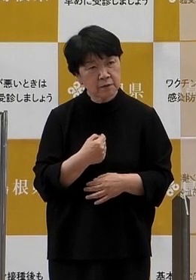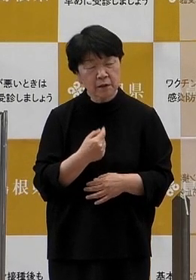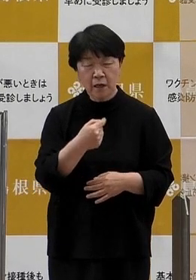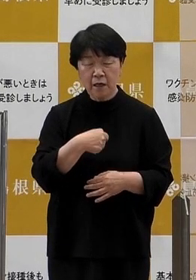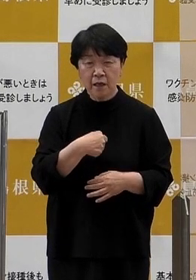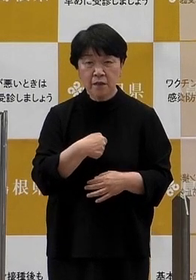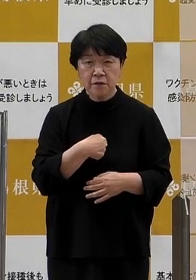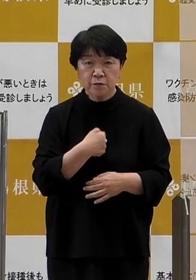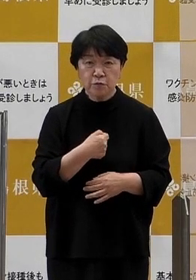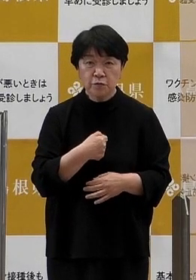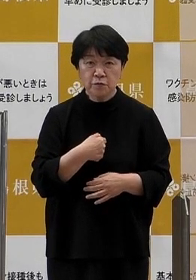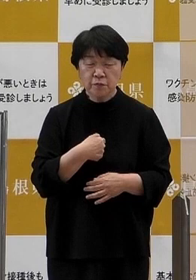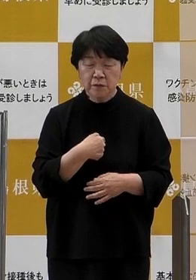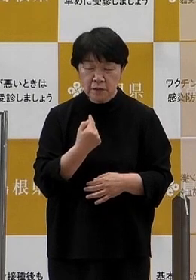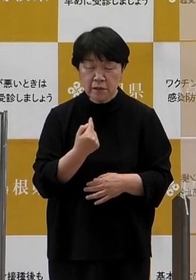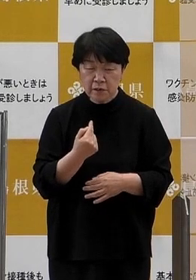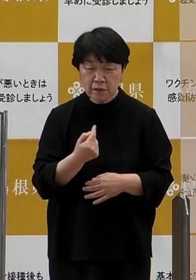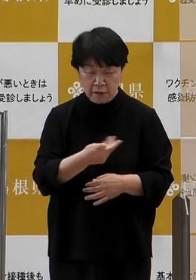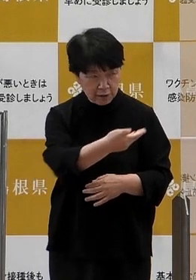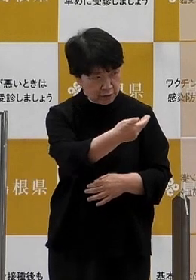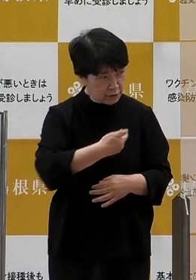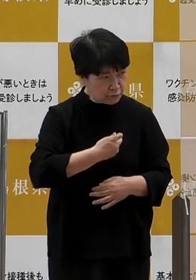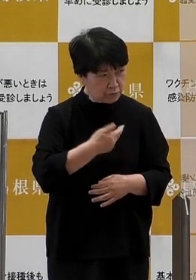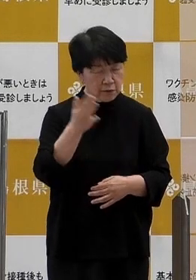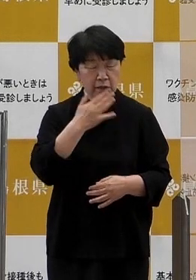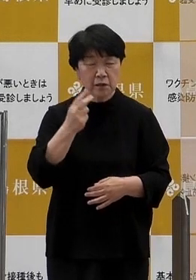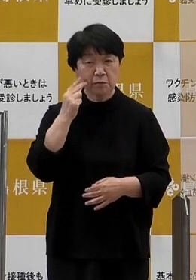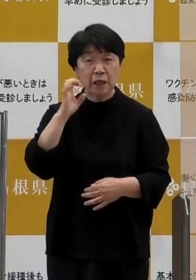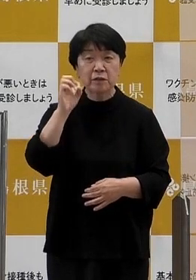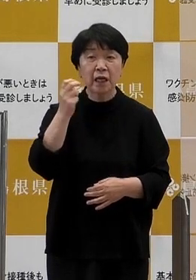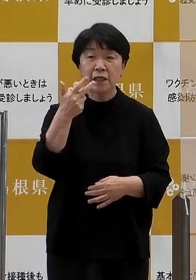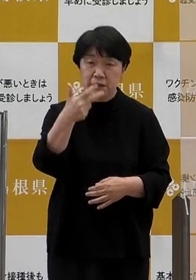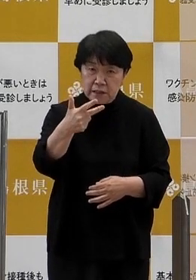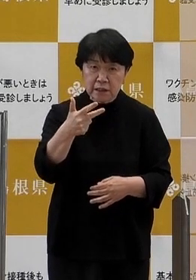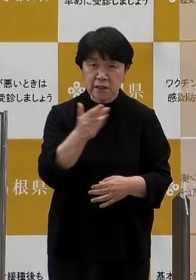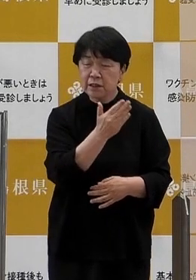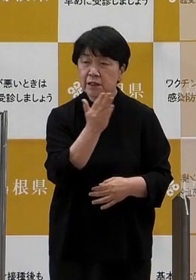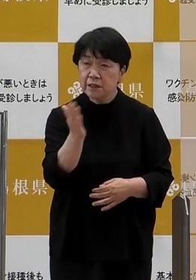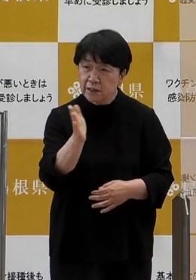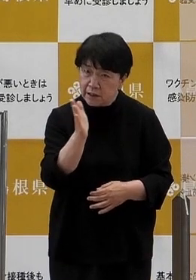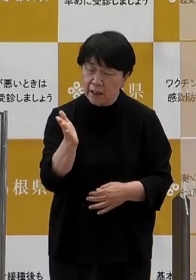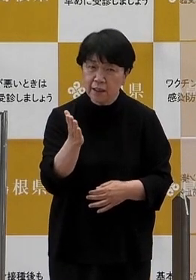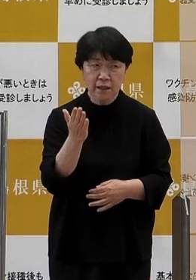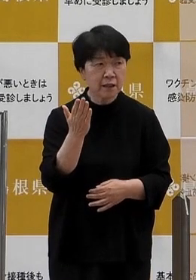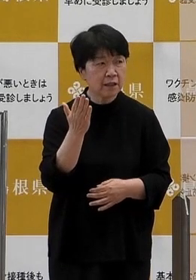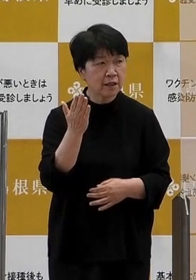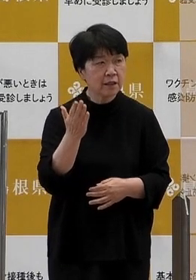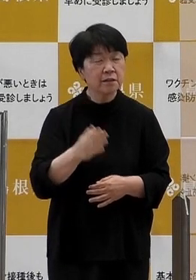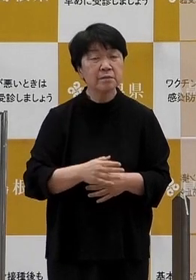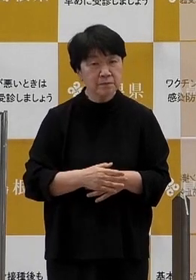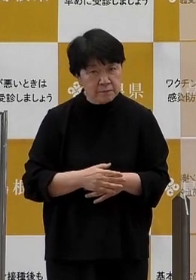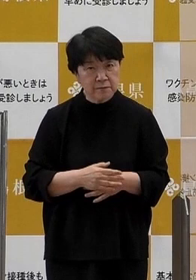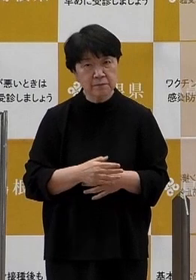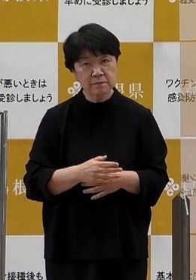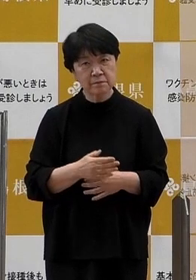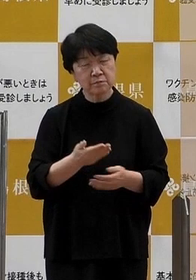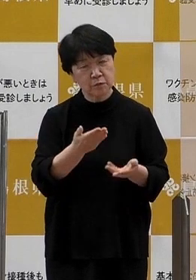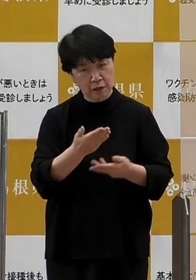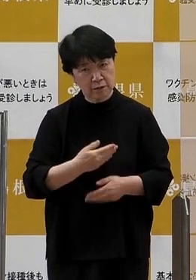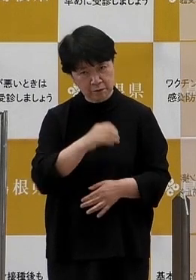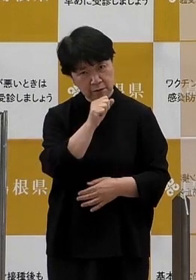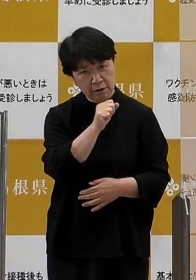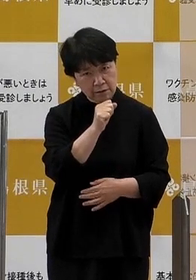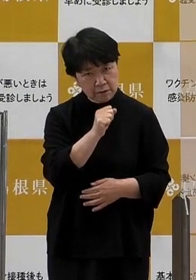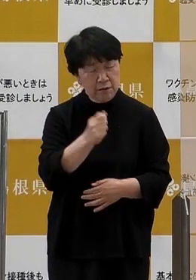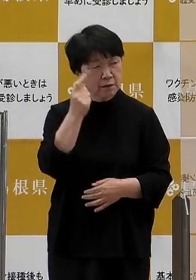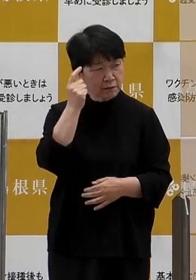私に聞くんじゃなくて、取材をしてください、松江市のしかるべき方々に。